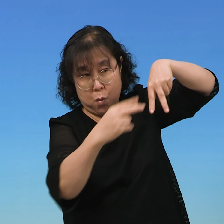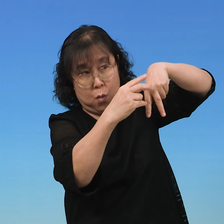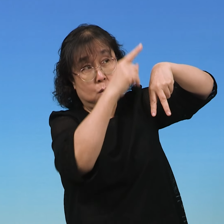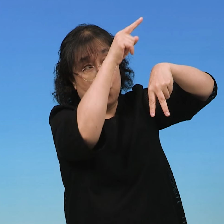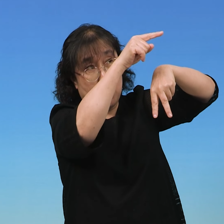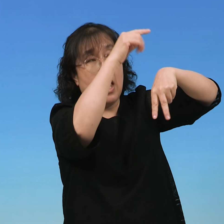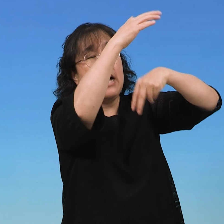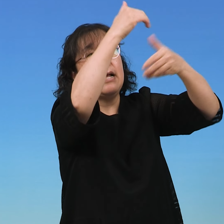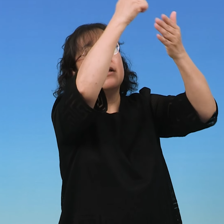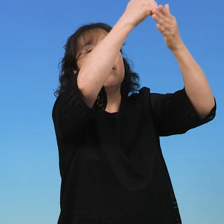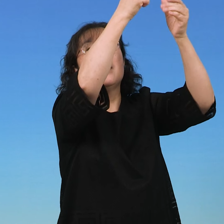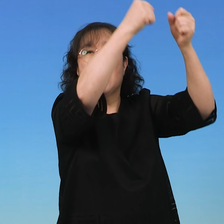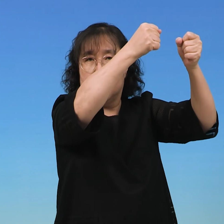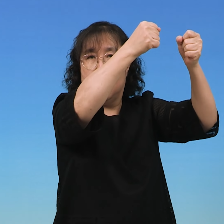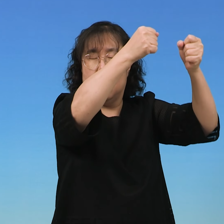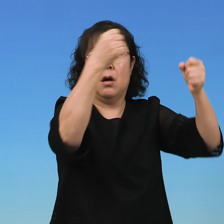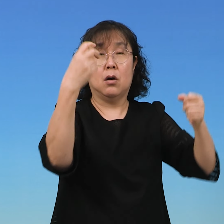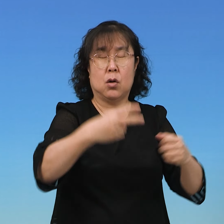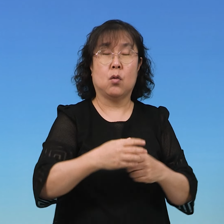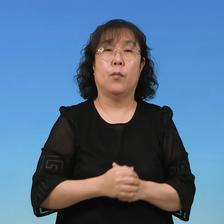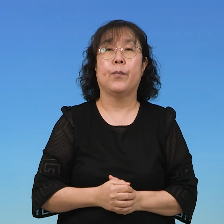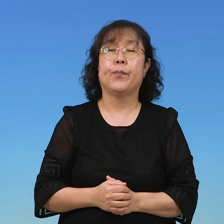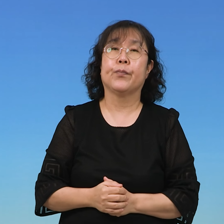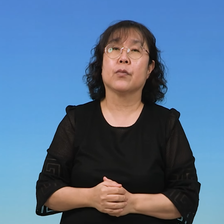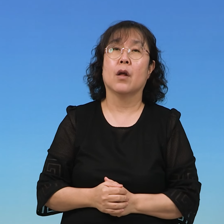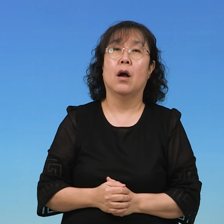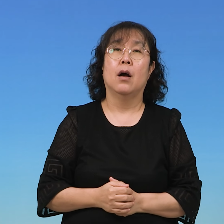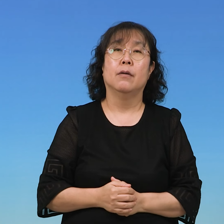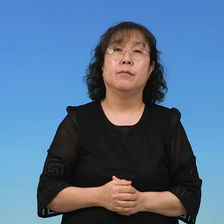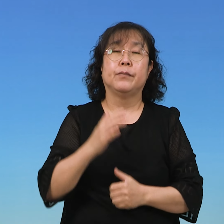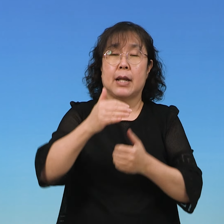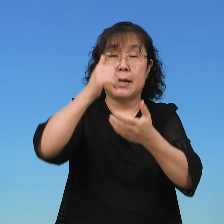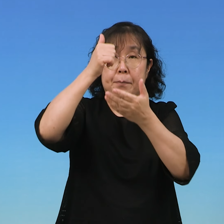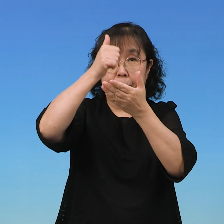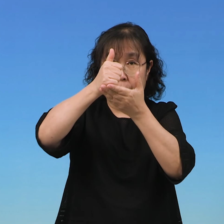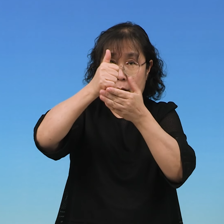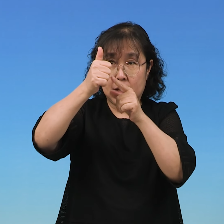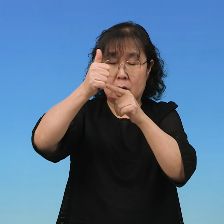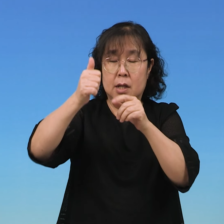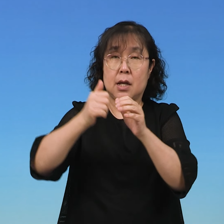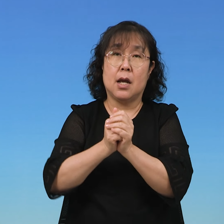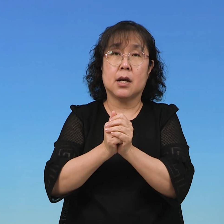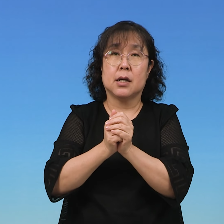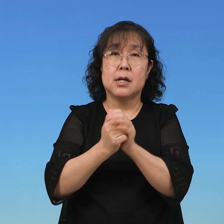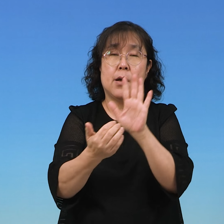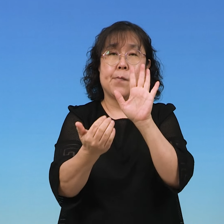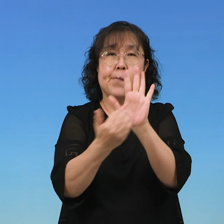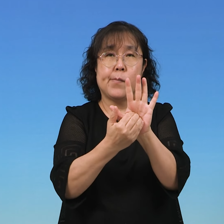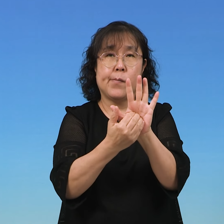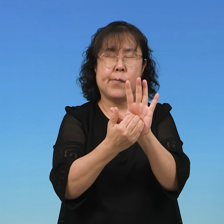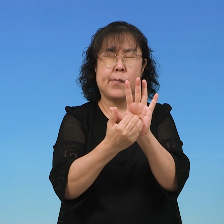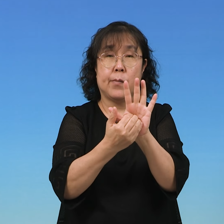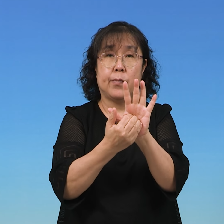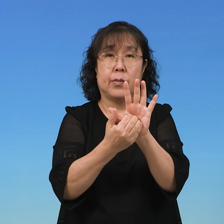하나님이 그 단절의 상태를 종식시키는 도구로